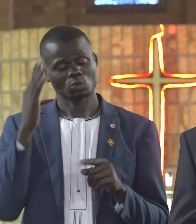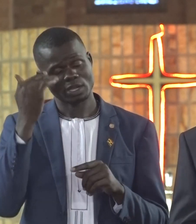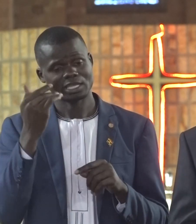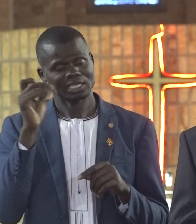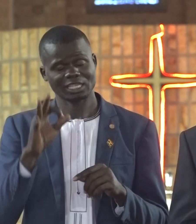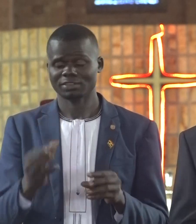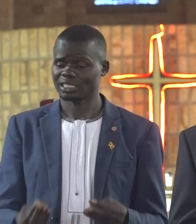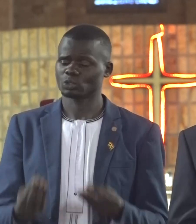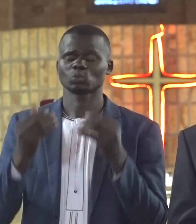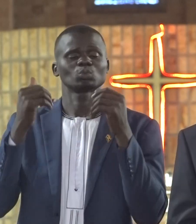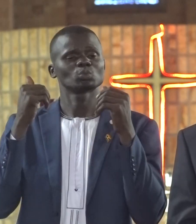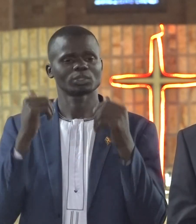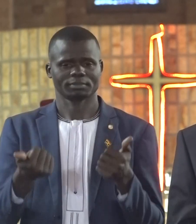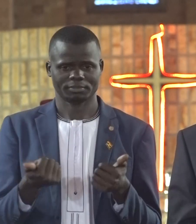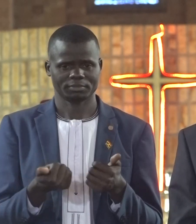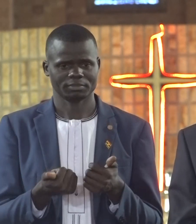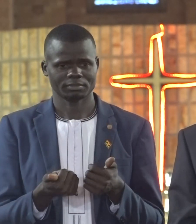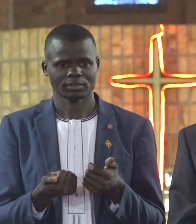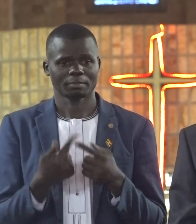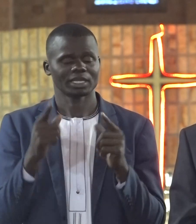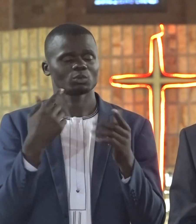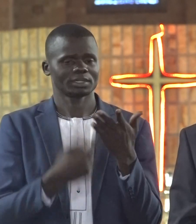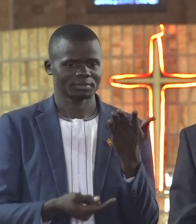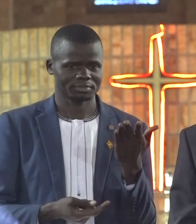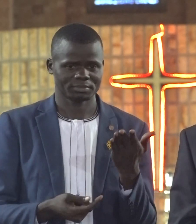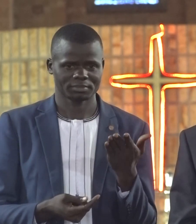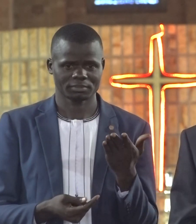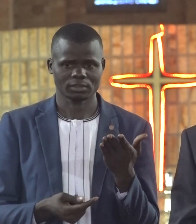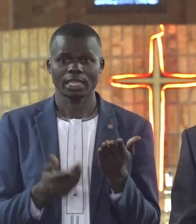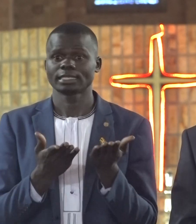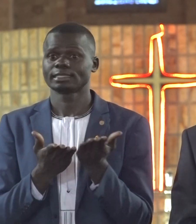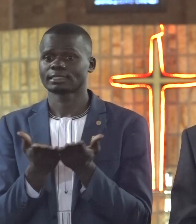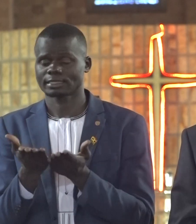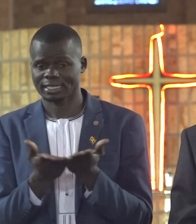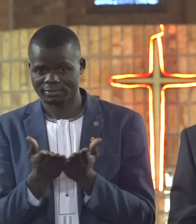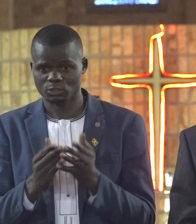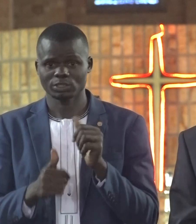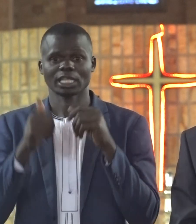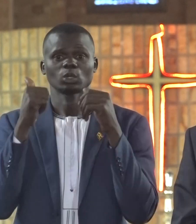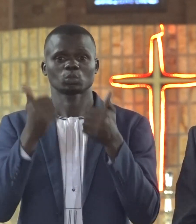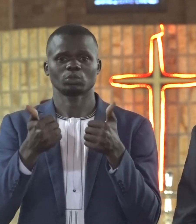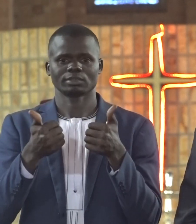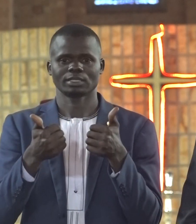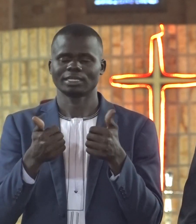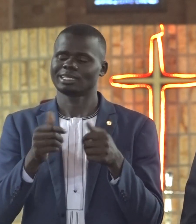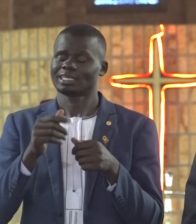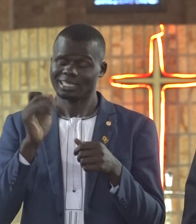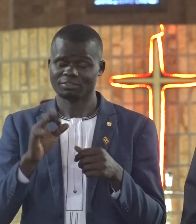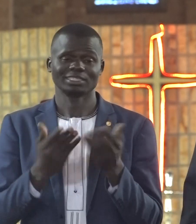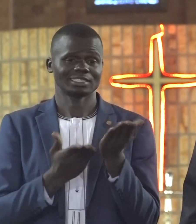akoze eky'amaanyi, naye obuweereza obulungi bweyagaza ekika